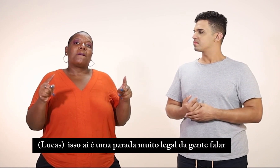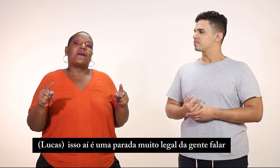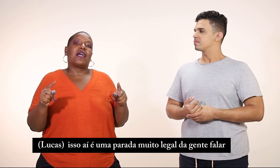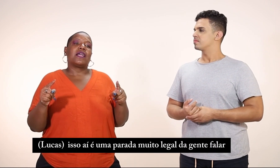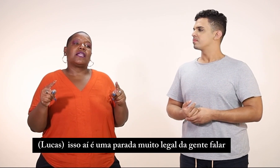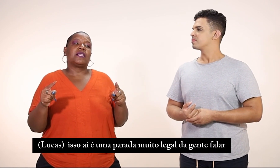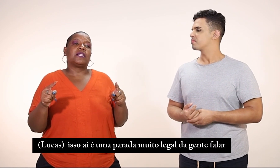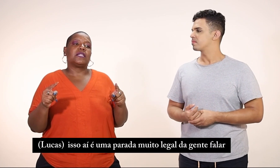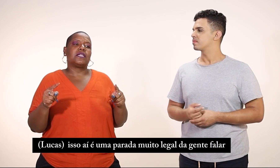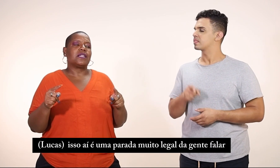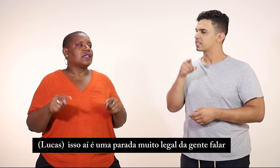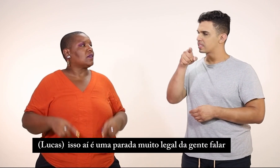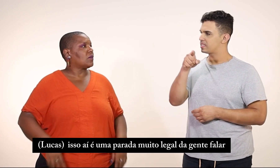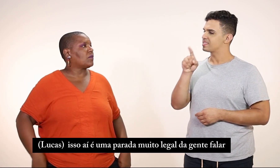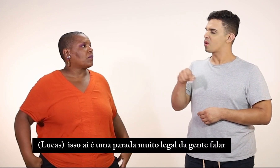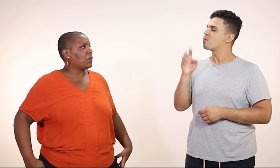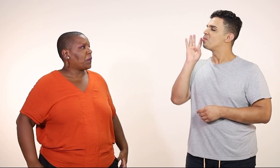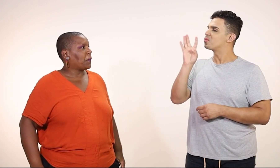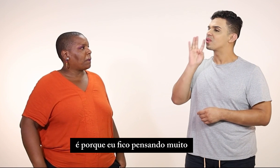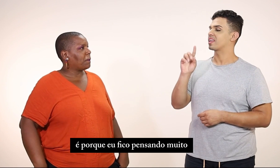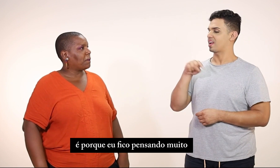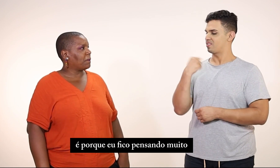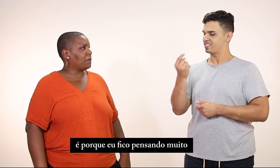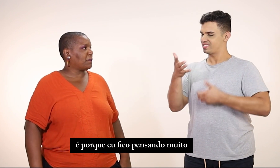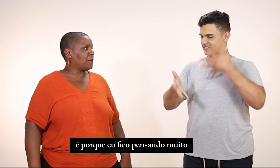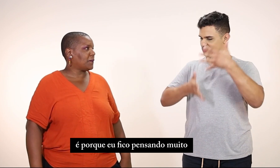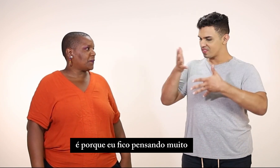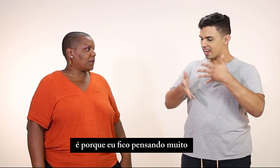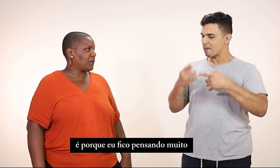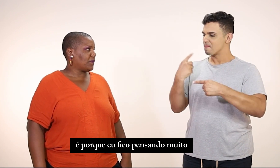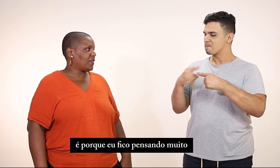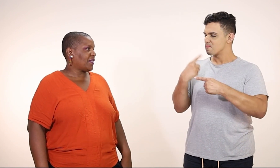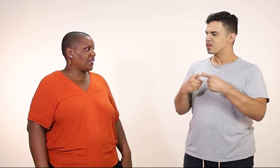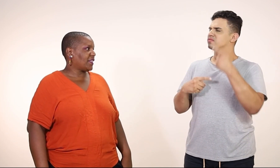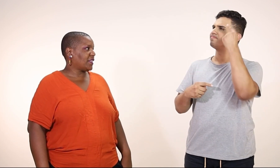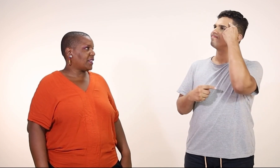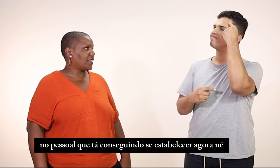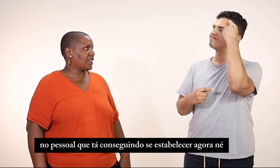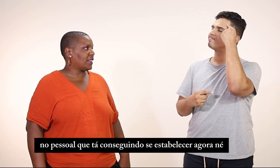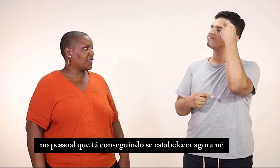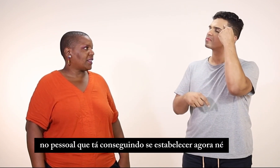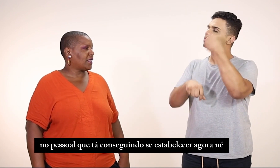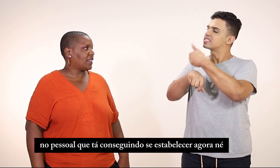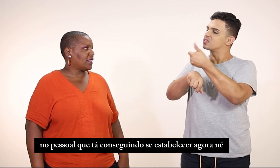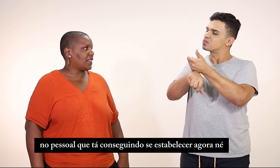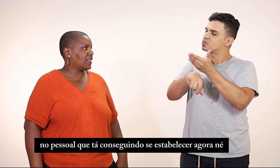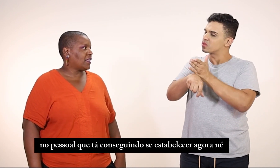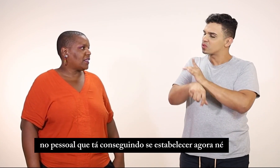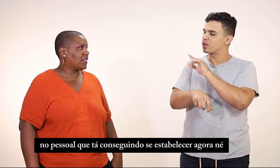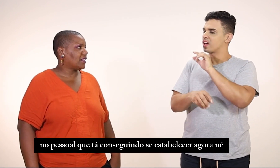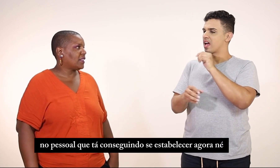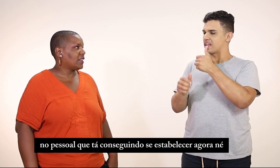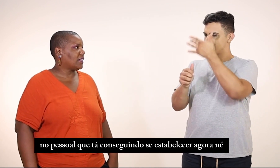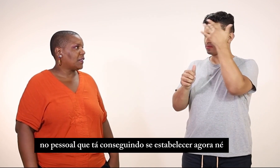uma parada muito legal da gente falar. É porque eu fico pensando muito no pessoal que tá conseguindo se estabelecer agora, né,